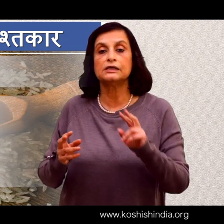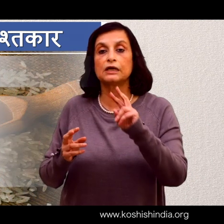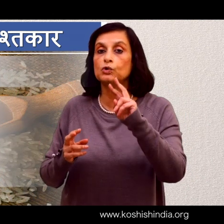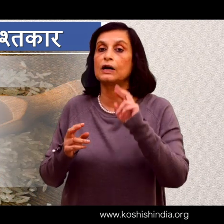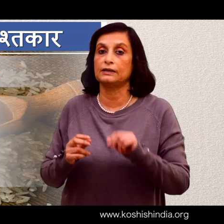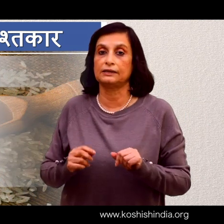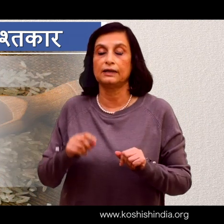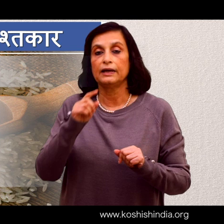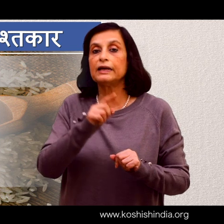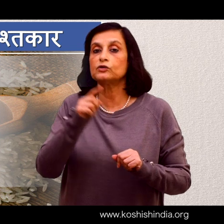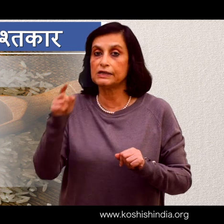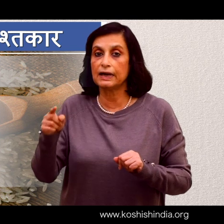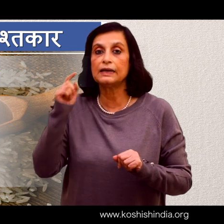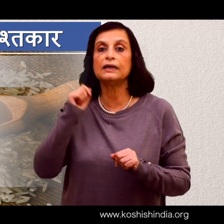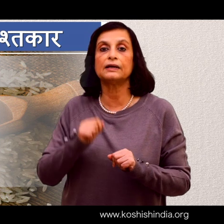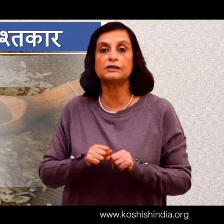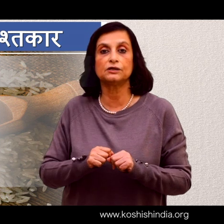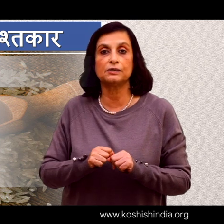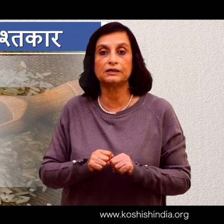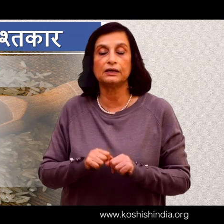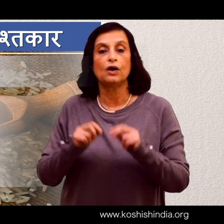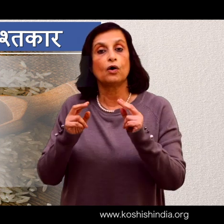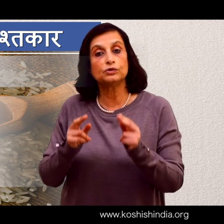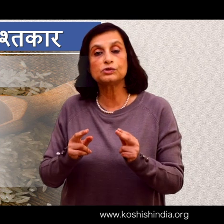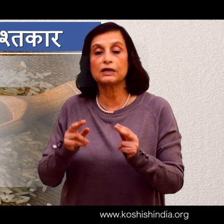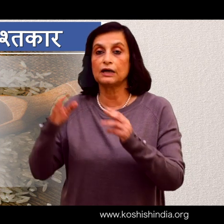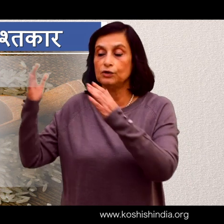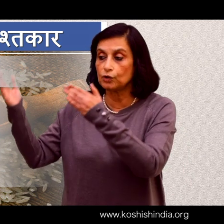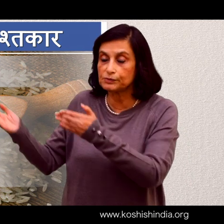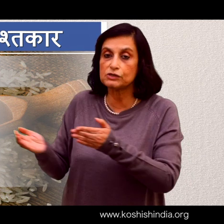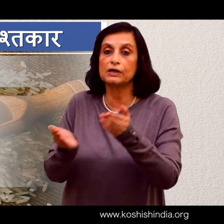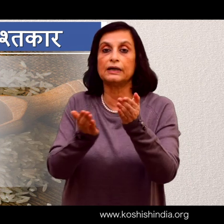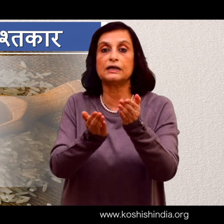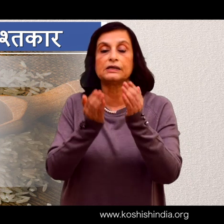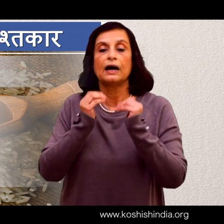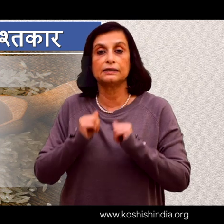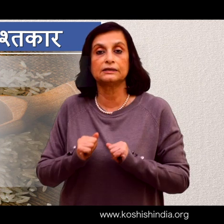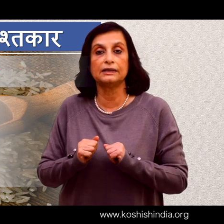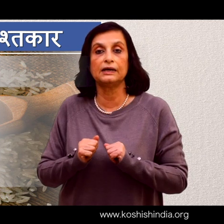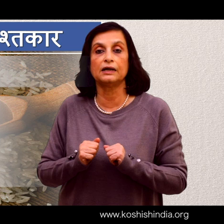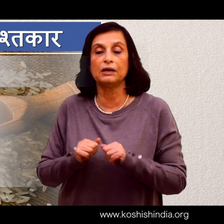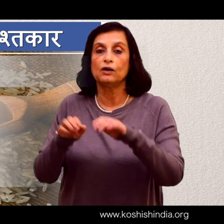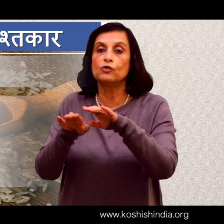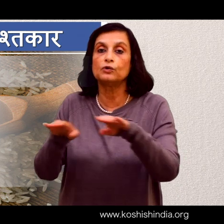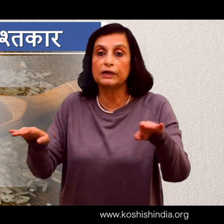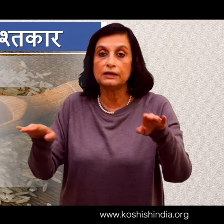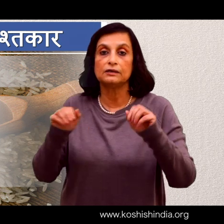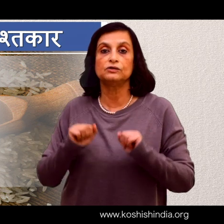थी।इसकेदो कारणथे।पहलाकारणतो सेनाकेलिएअनाजकीआवश्यकताथी,औरदूसरा,युद्धकेकारण यूरोपसेइंग्लैंडआनेवालाअनाज बंद